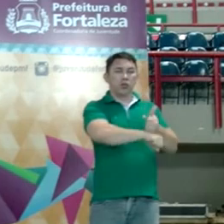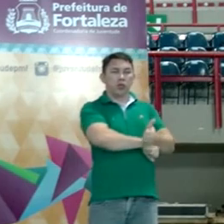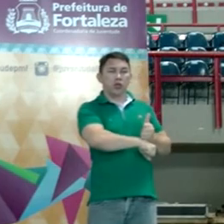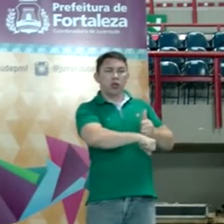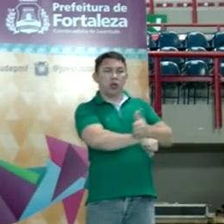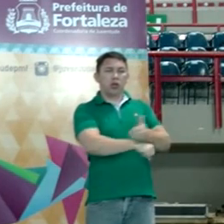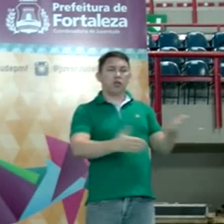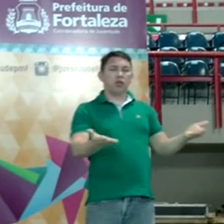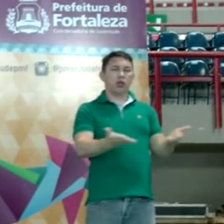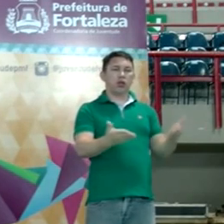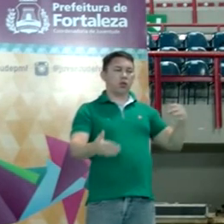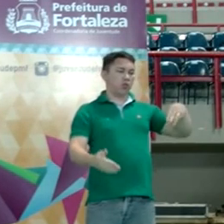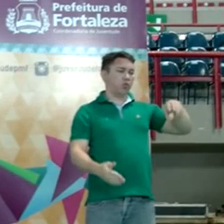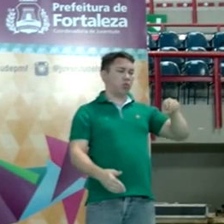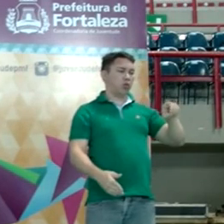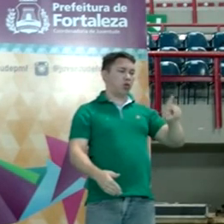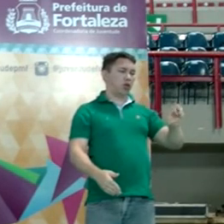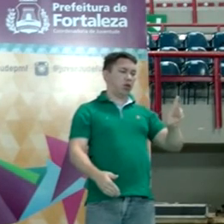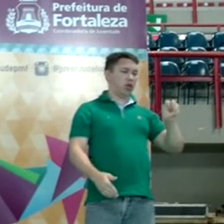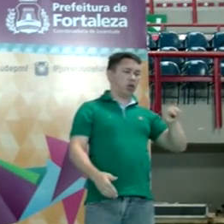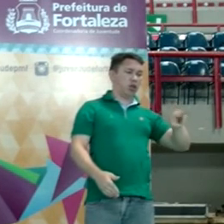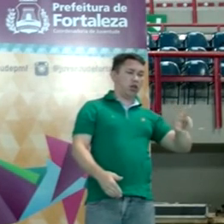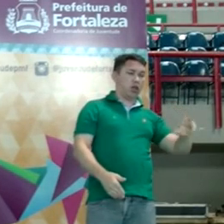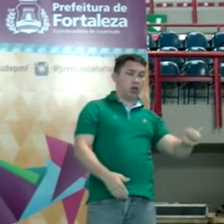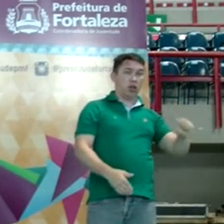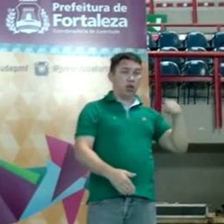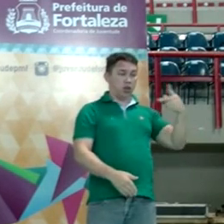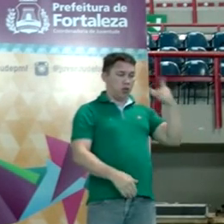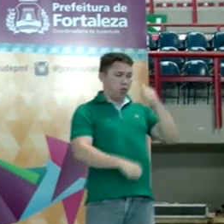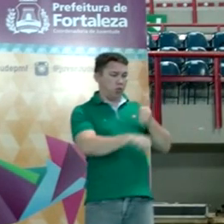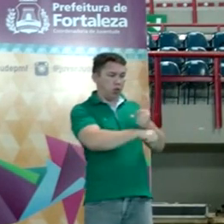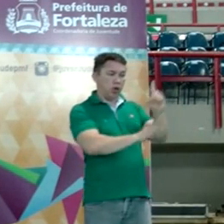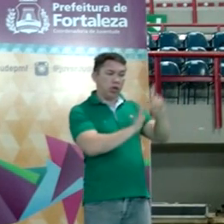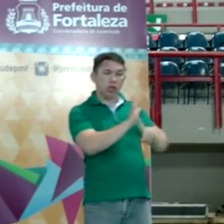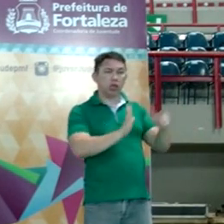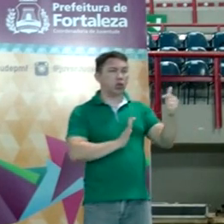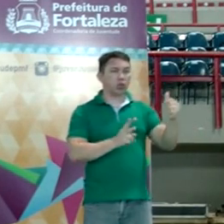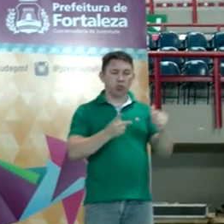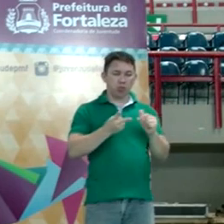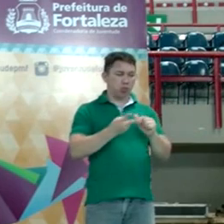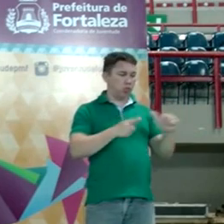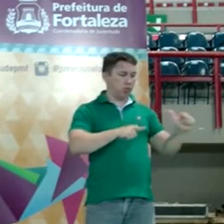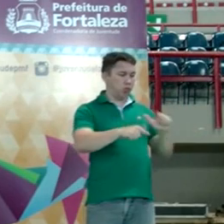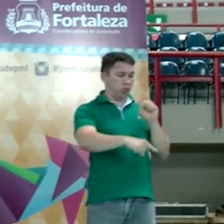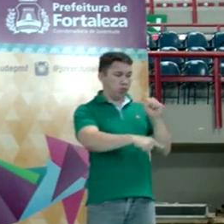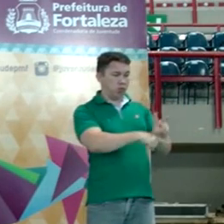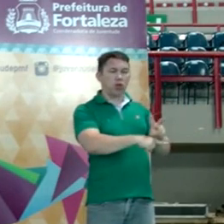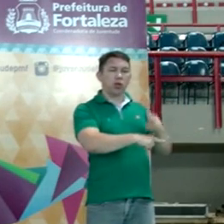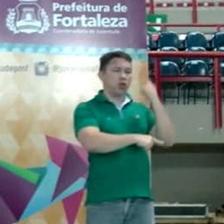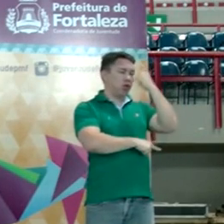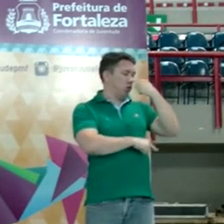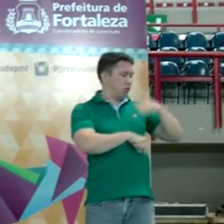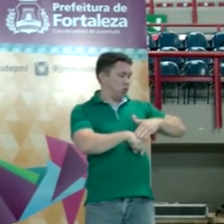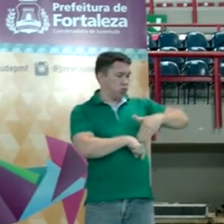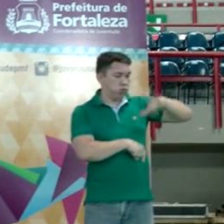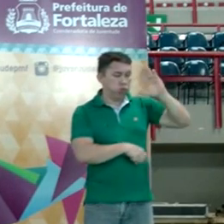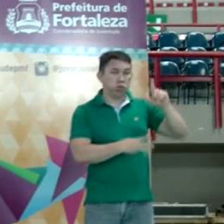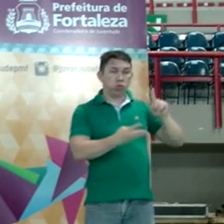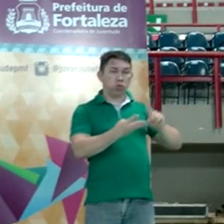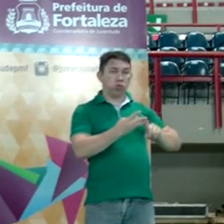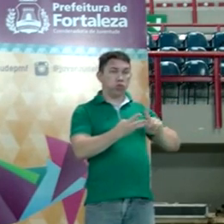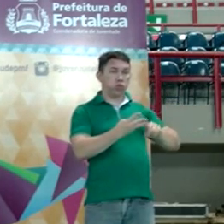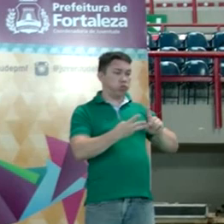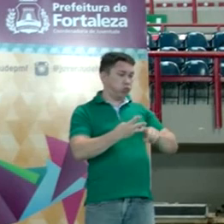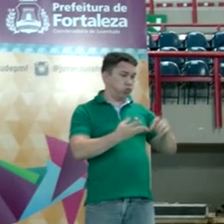escravidão moderna. Aquela do trabalho onde a pessoa é explorada sem direitos, trabalhando excessivamente, sem nenhum